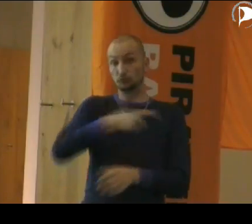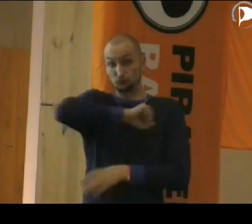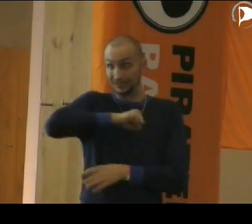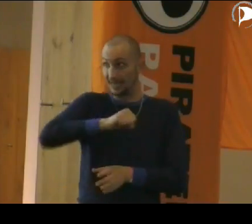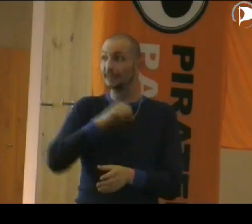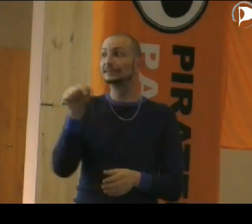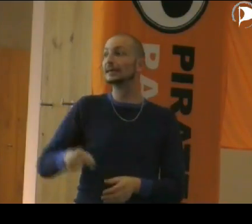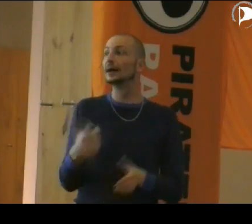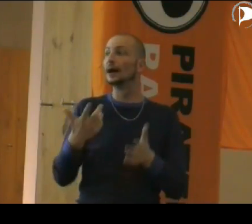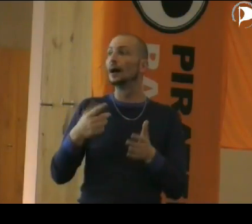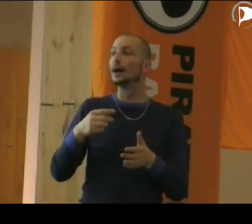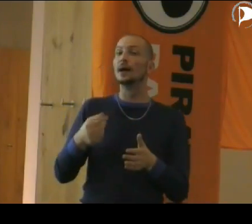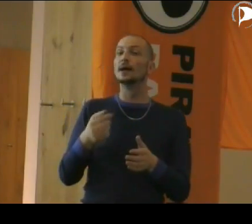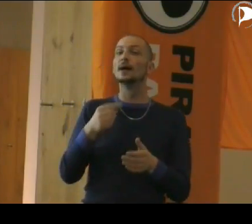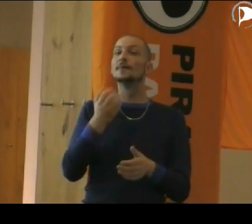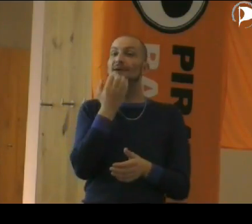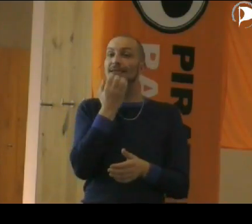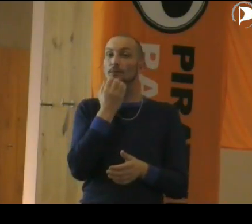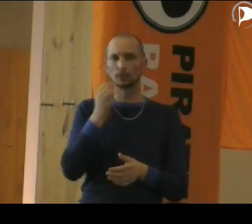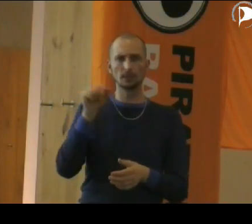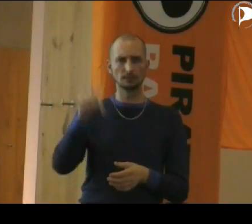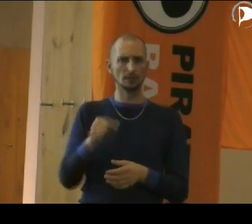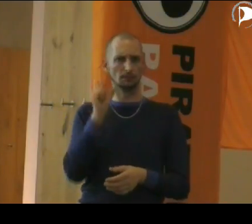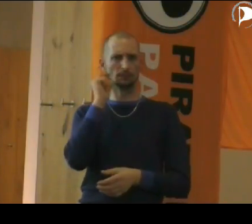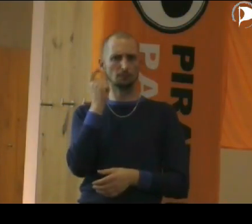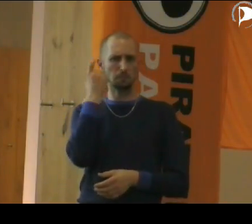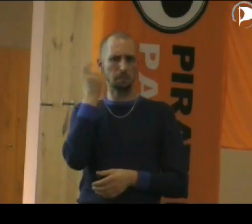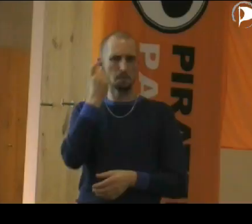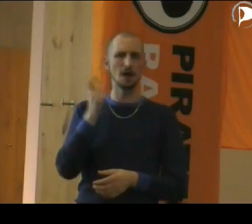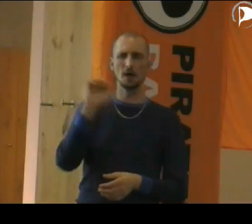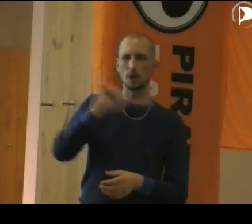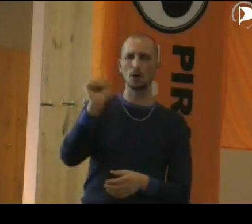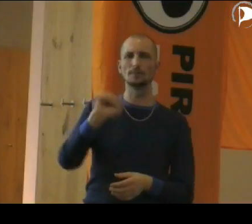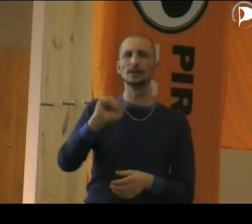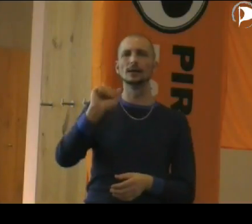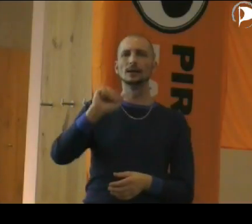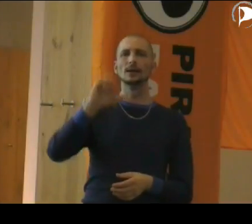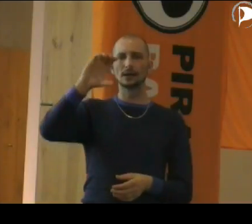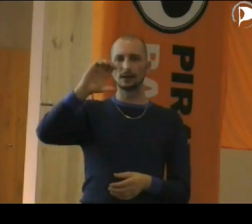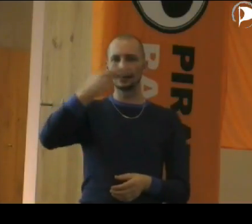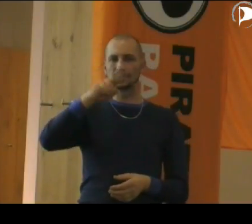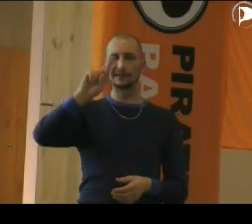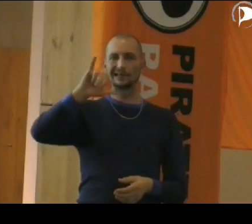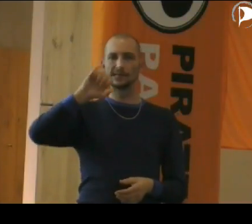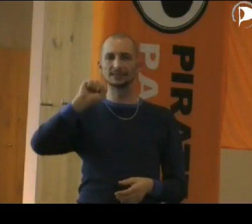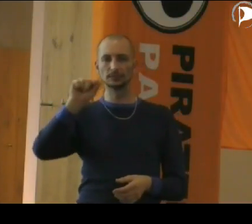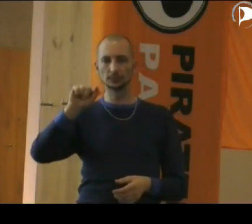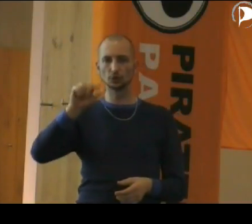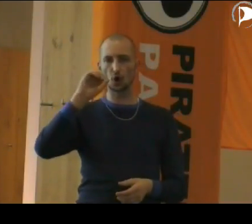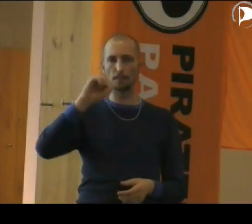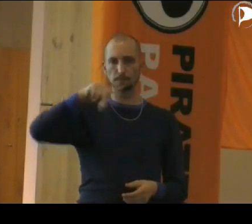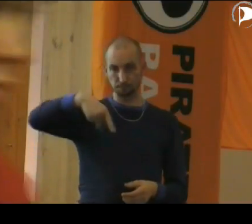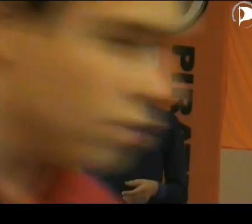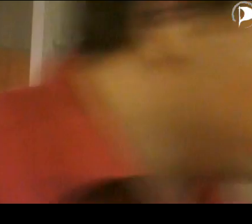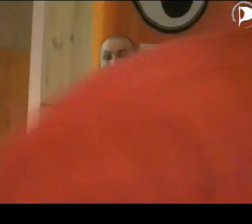versammeln sich wundert warum christ doch schon für den landesvorstand arbeitet er hat letztes jahr machte berlin eigentlich